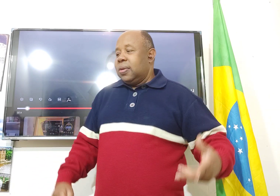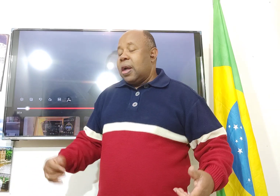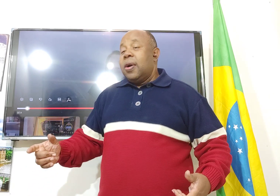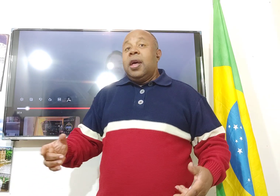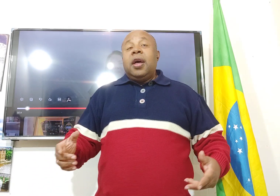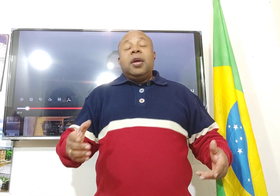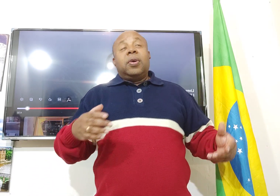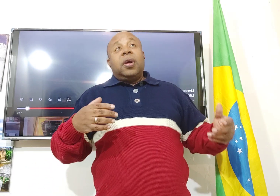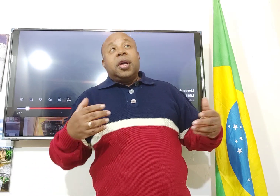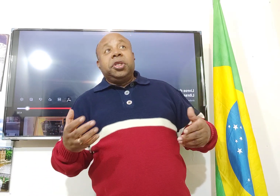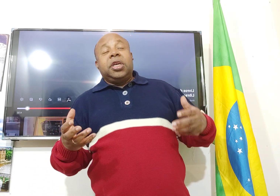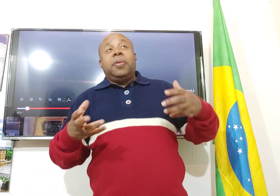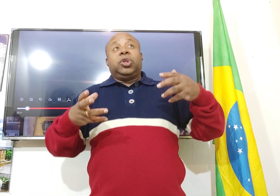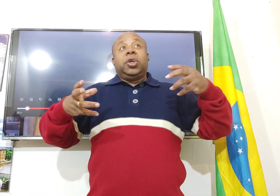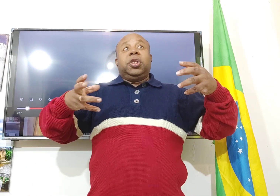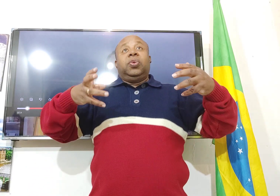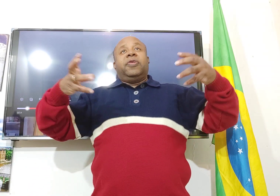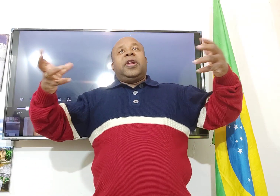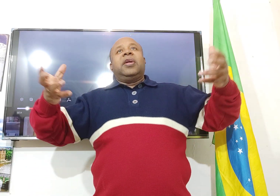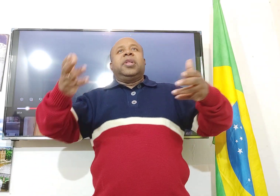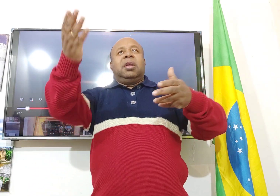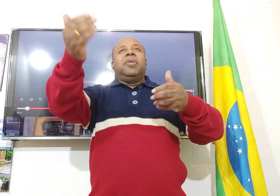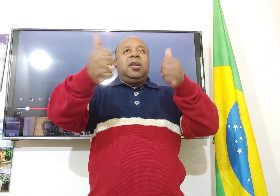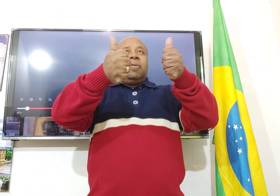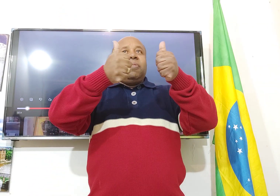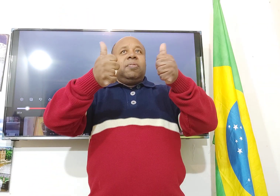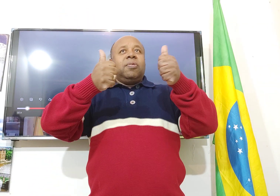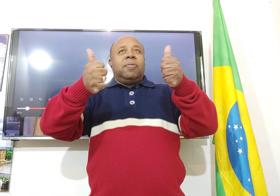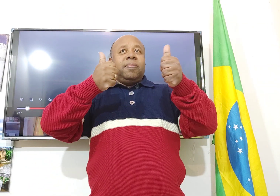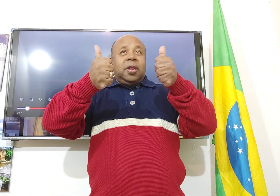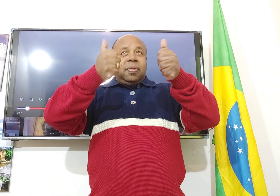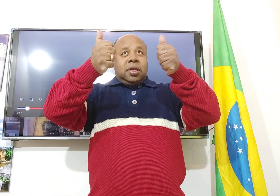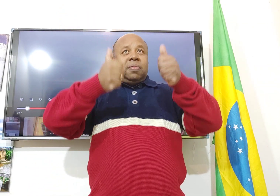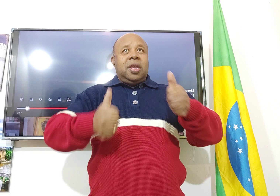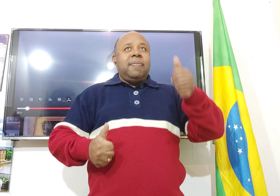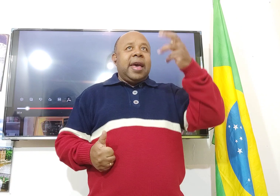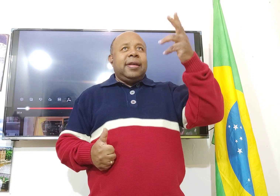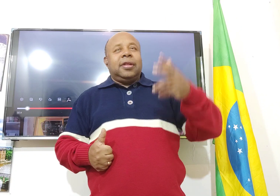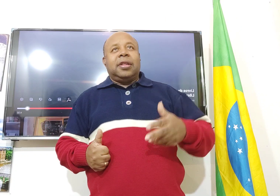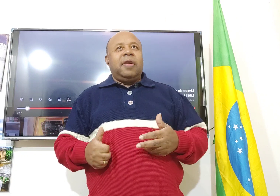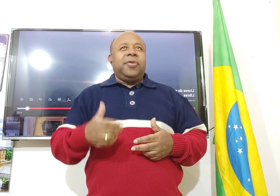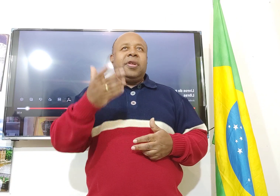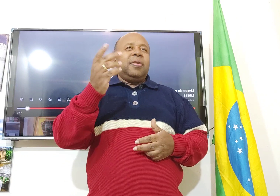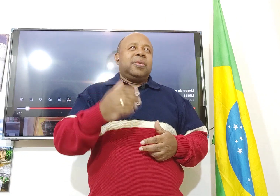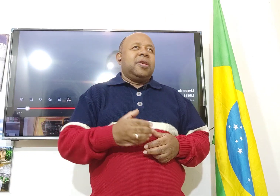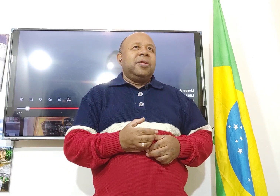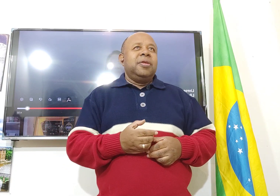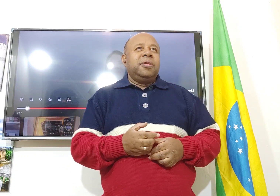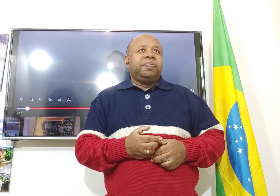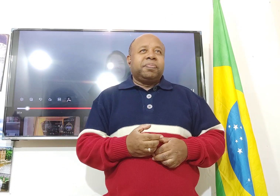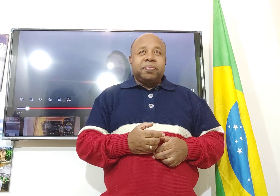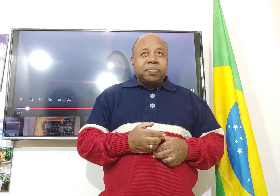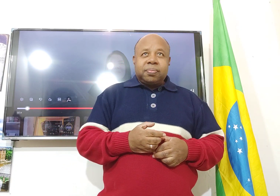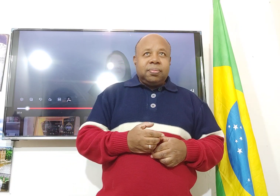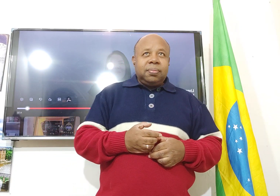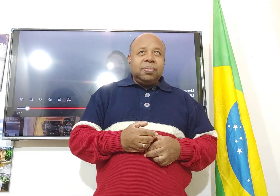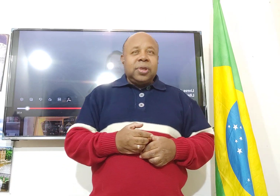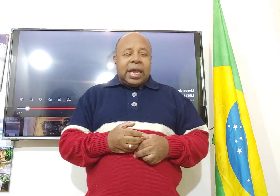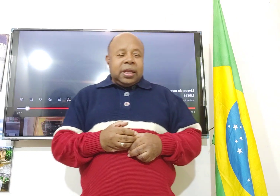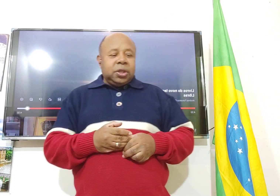e tal. Eu acredito que ele achou que Jesus ia falar, não, você também, entendeu? Você também é mestre e tal. Ele falou, não, você não tem nada disso